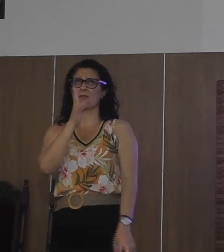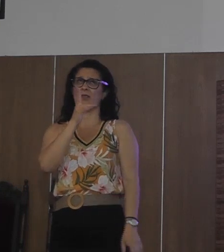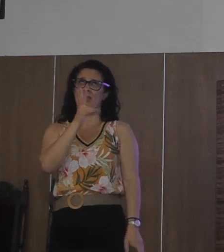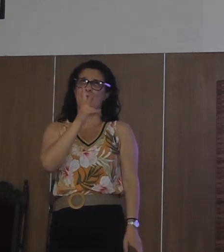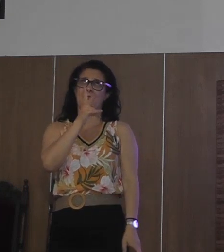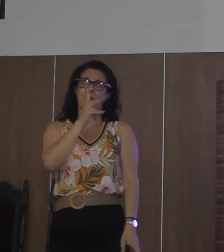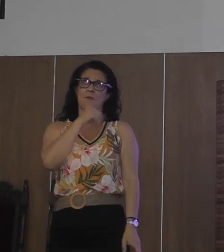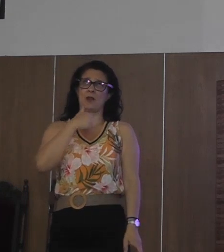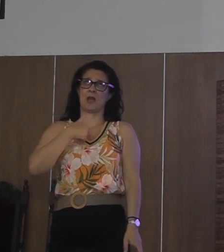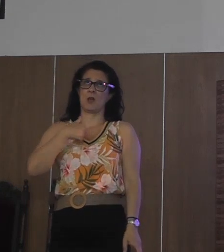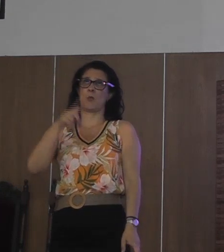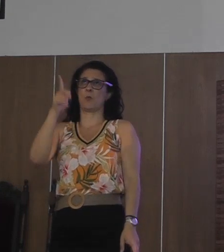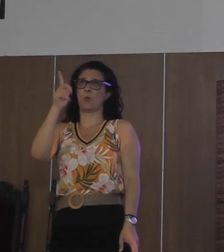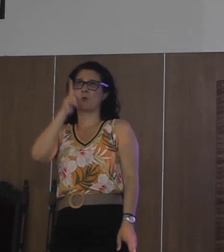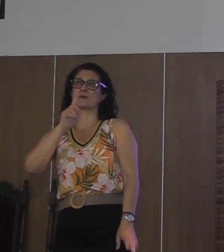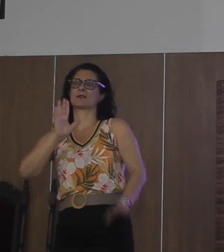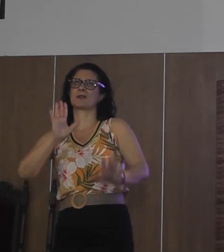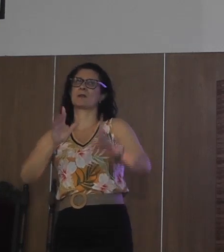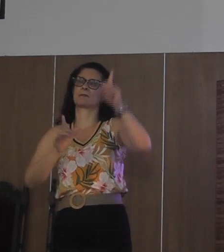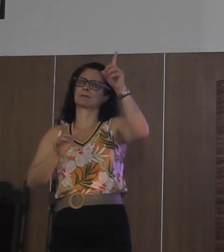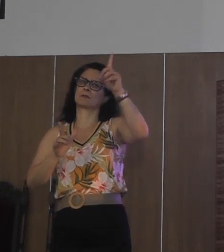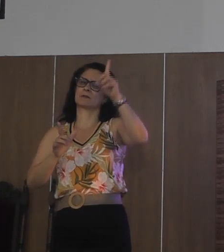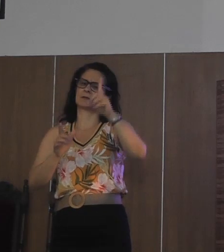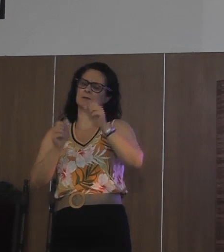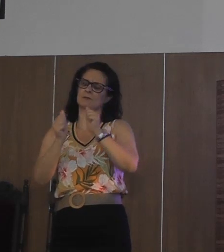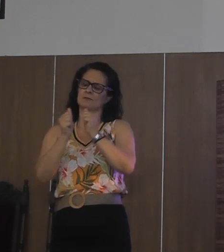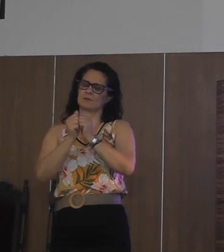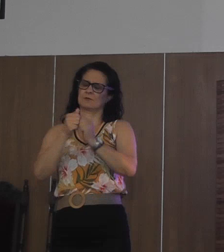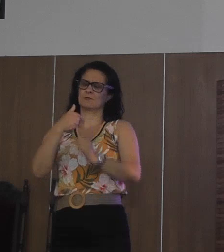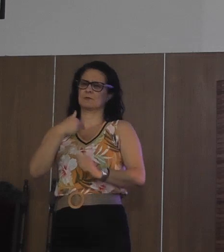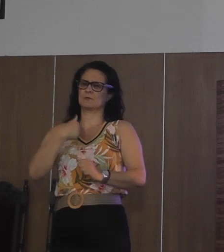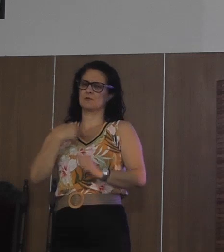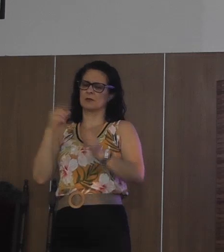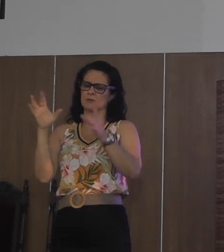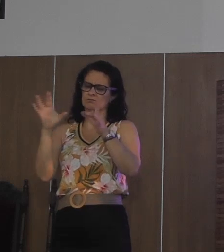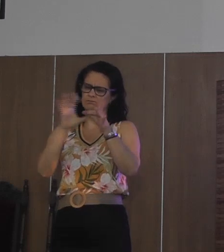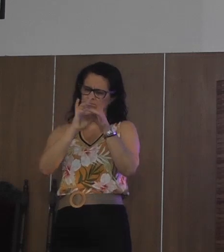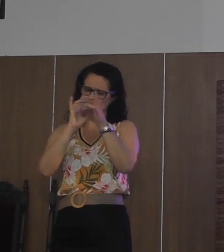passar porque Deus está comigo. Isso é certo.